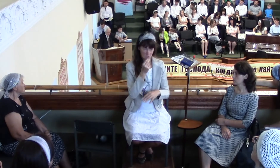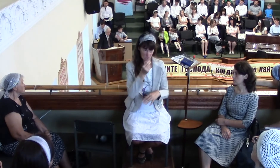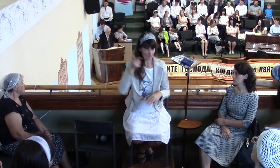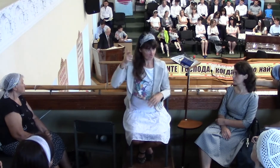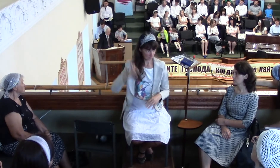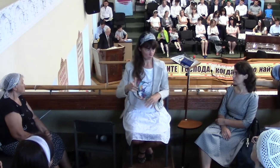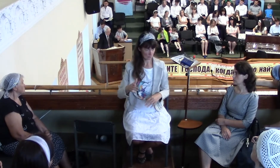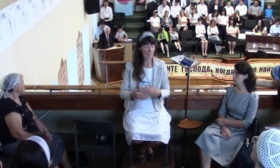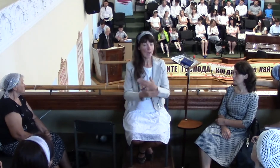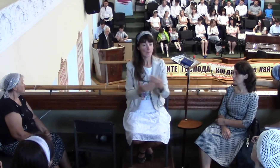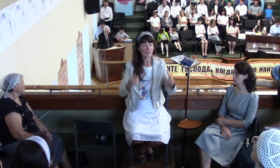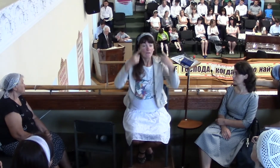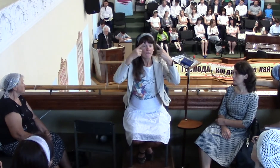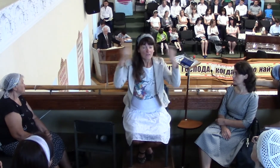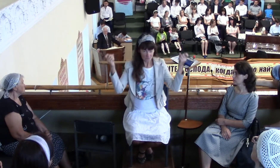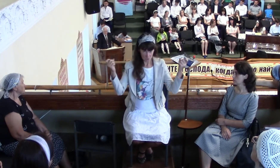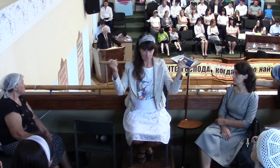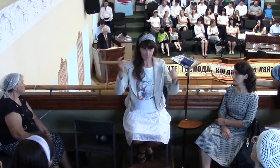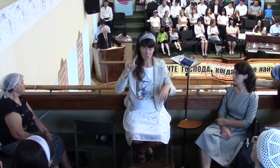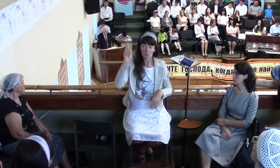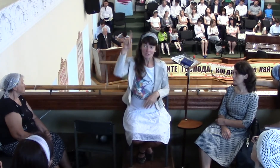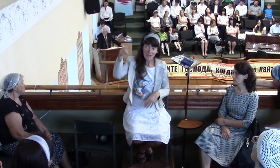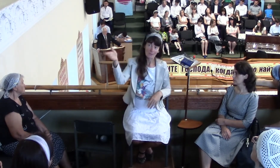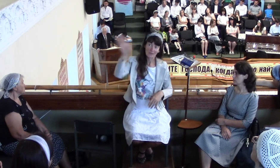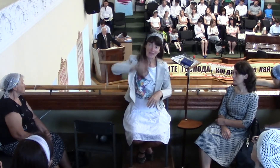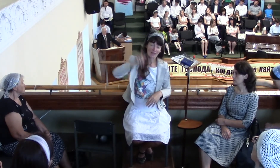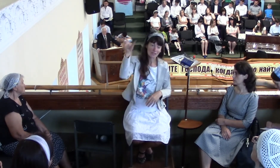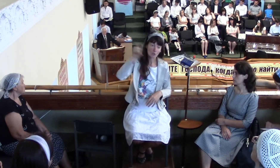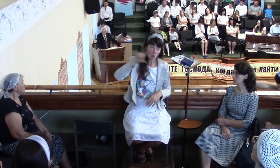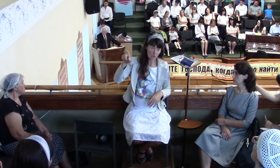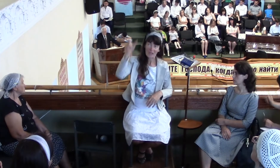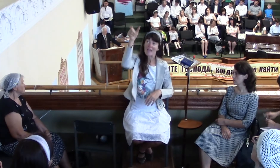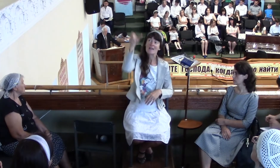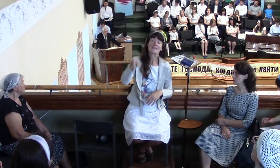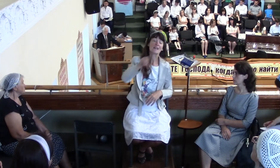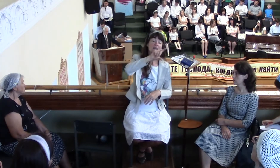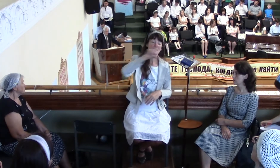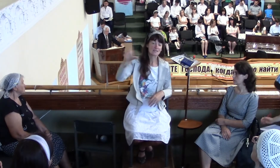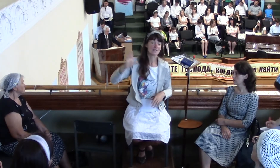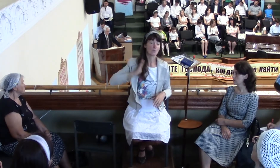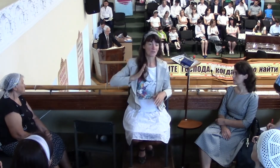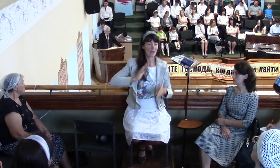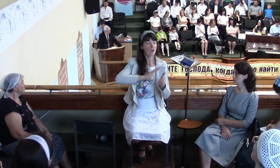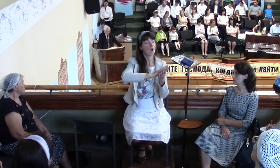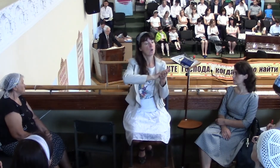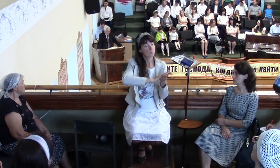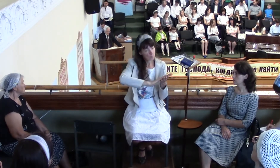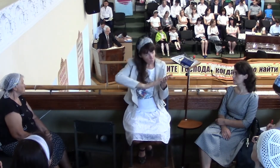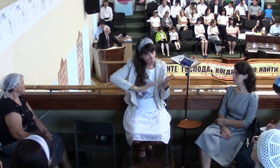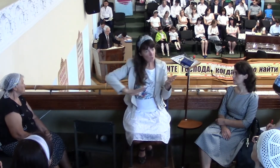на кресте была пролита кровь. Первое послание Петра, 2 глава, 24